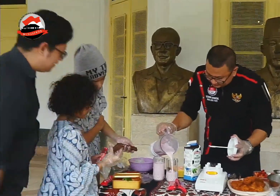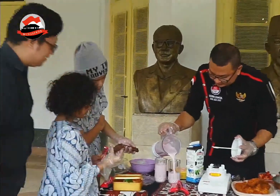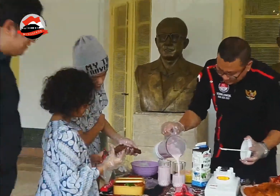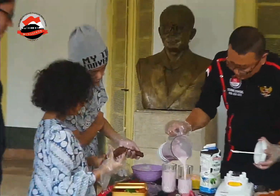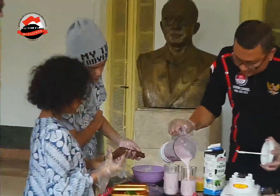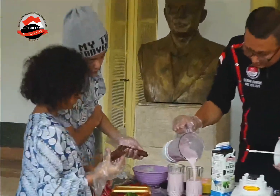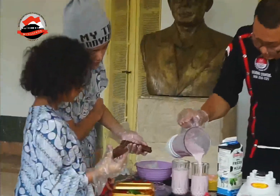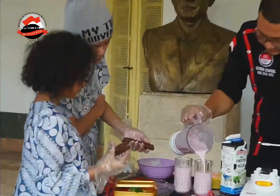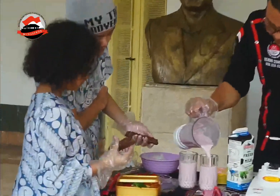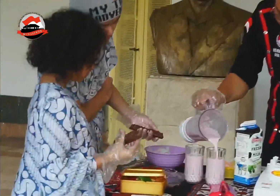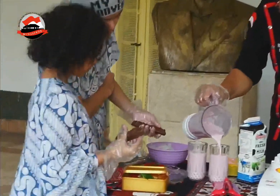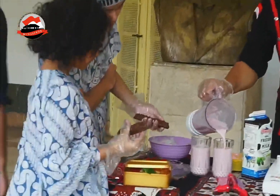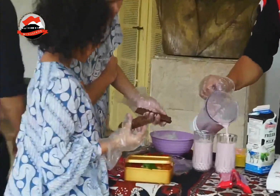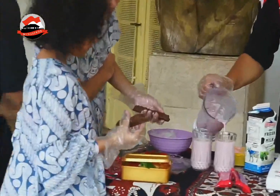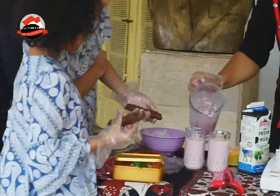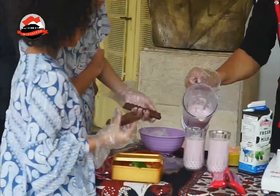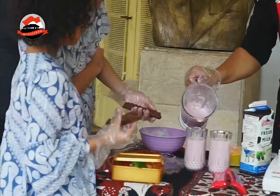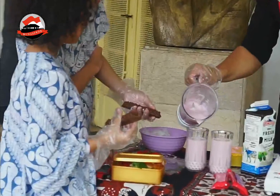Ya.